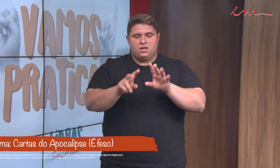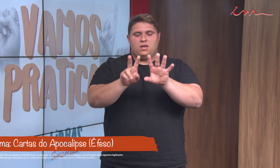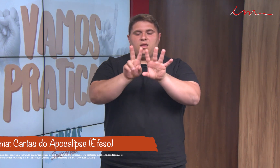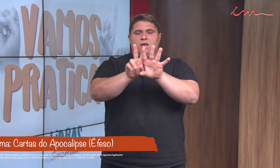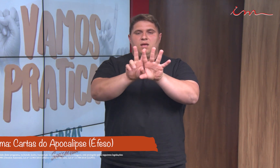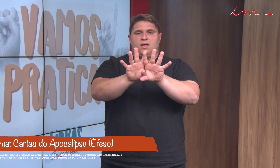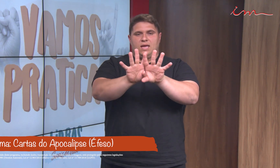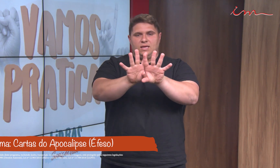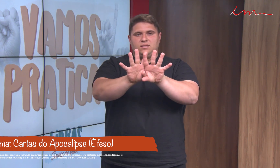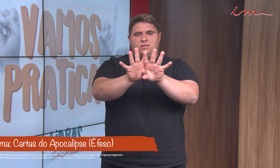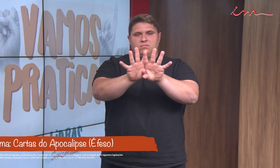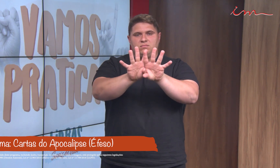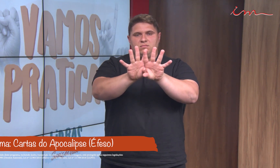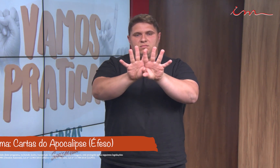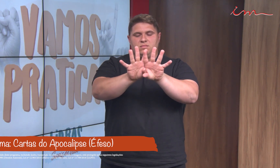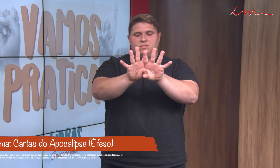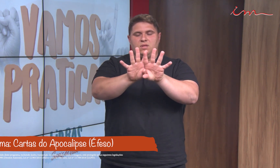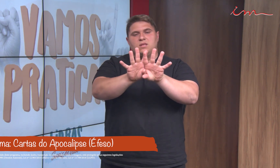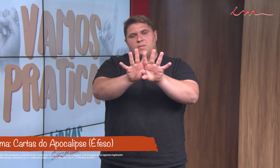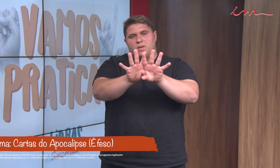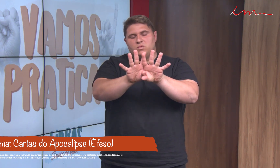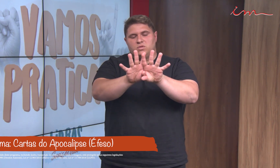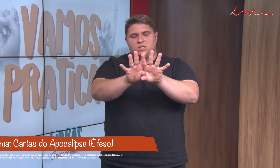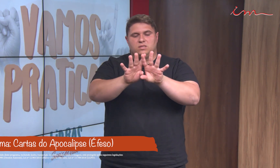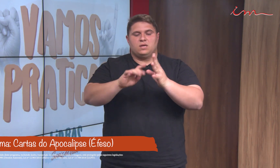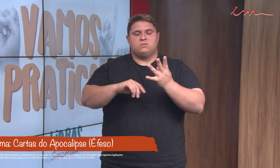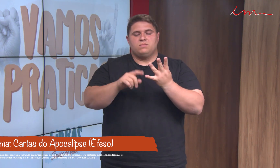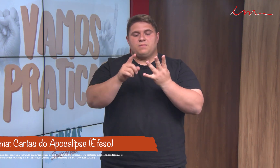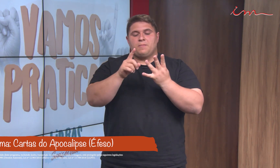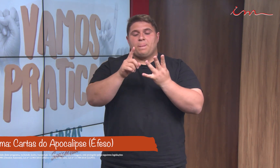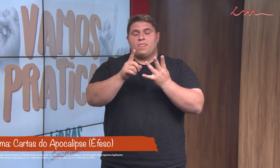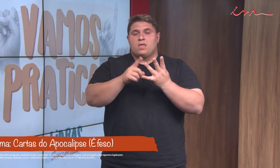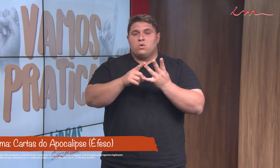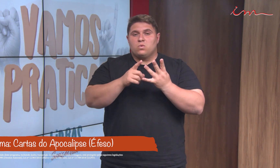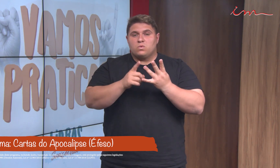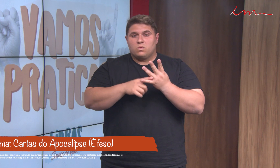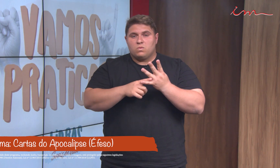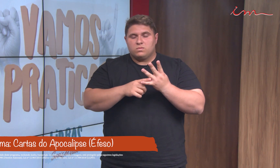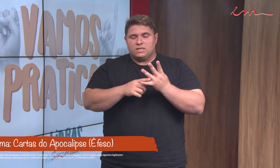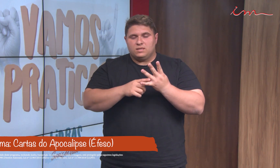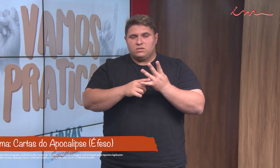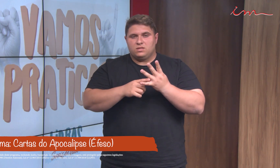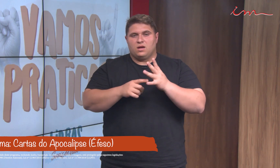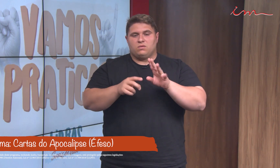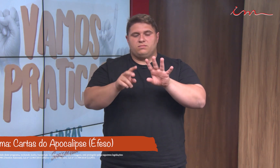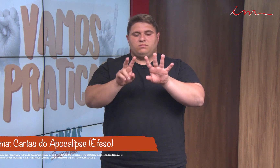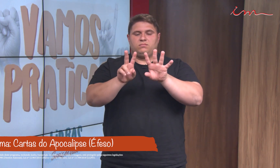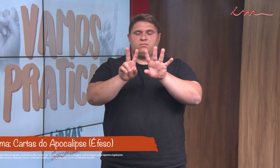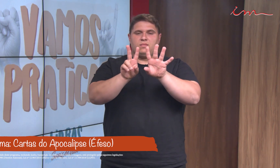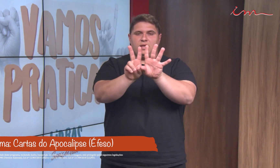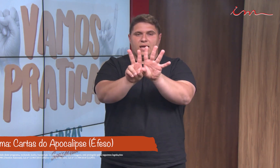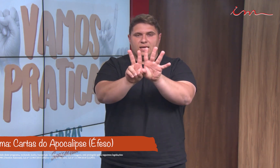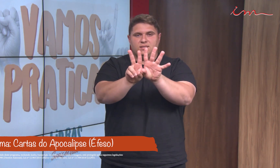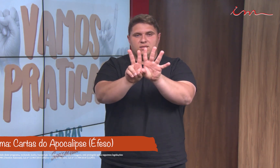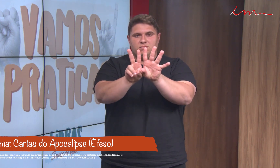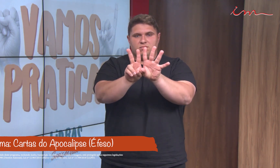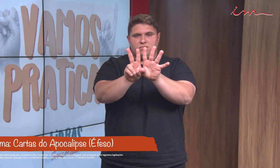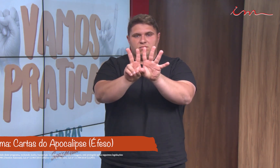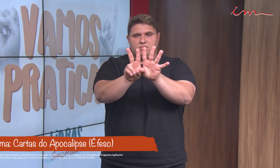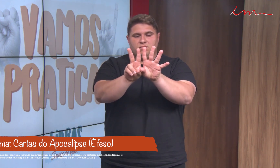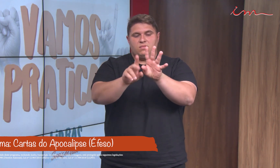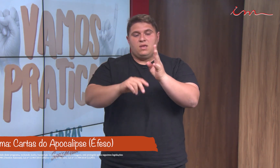utilizar é esse, que também é muito utilizado. O terceiro sinal é